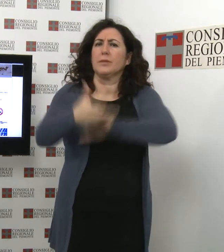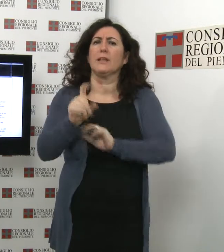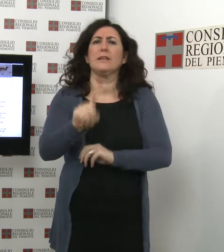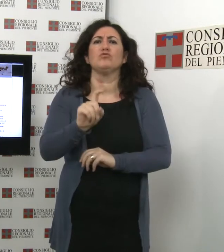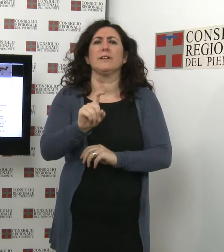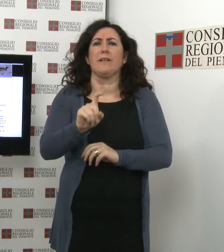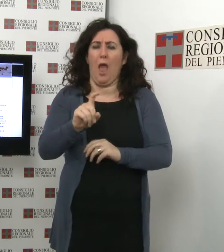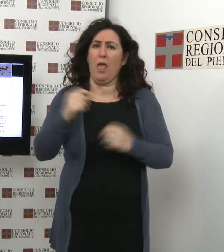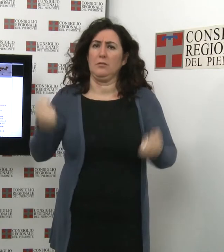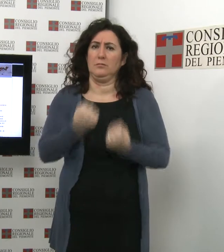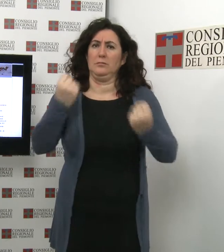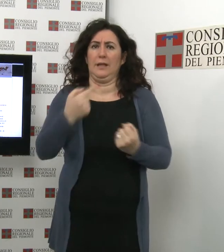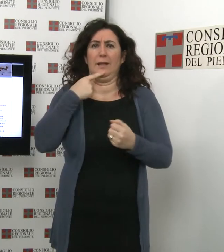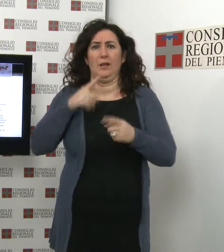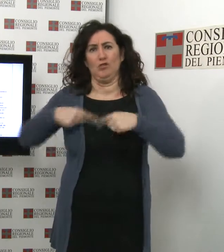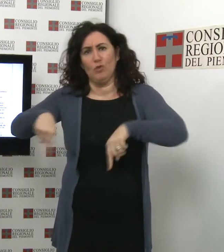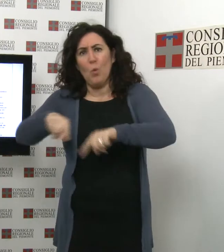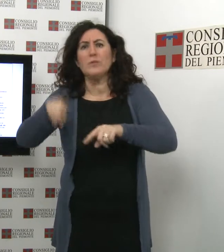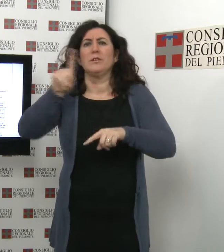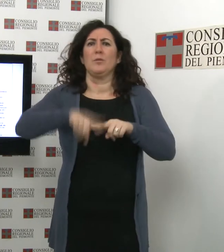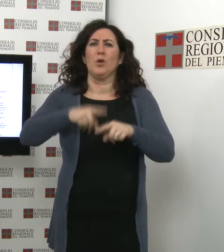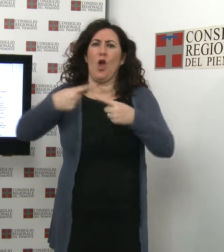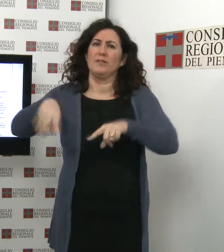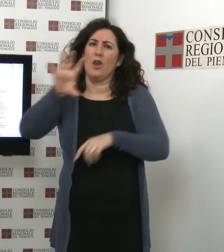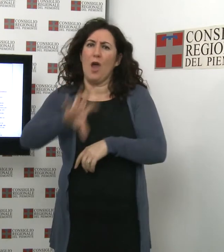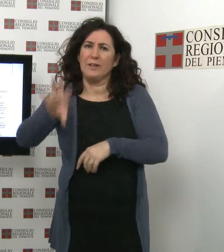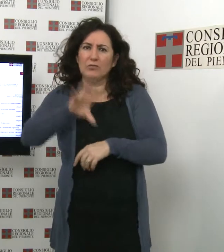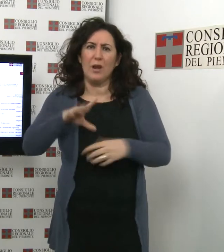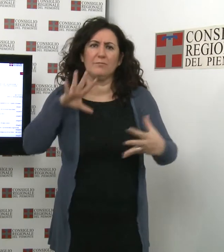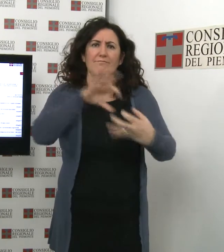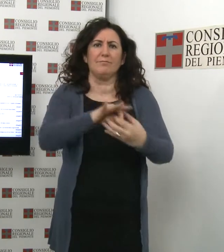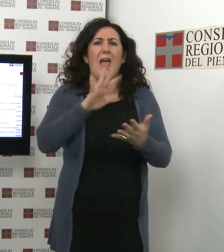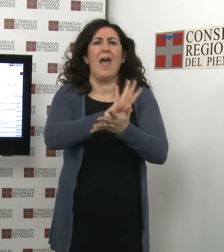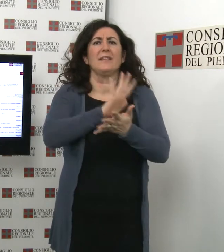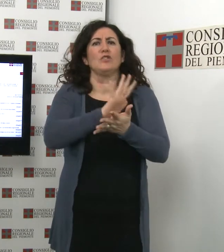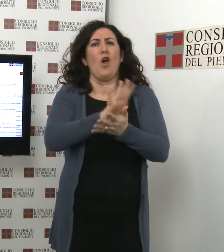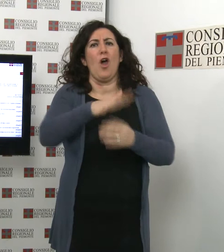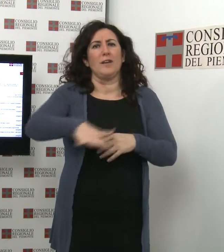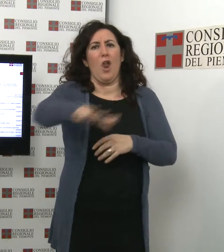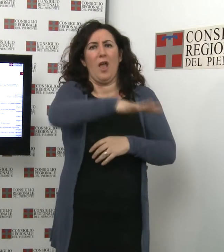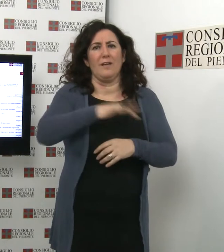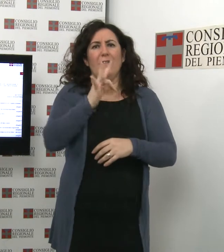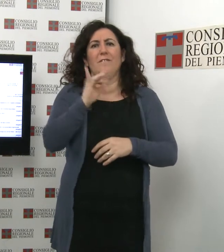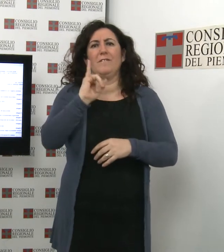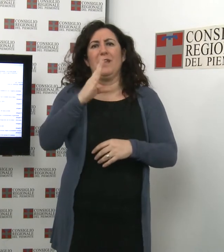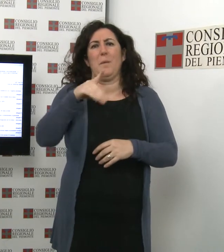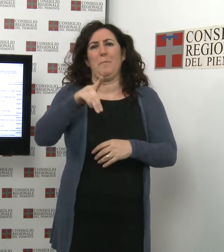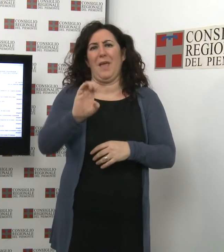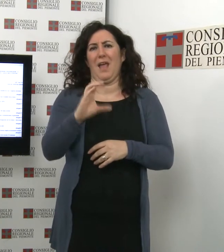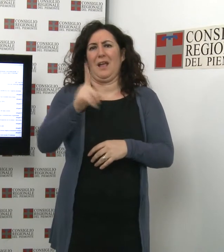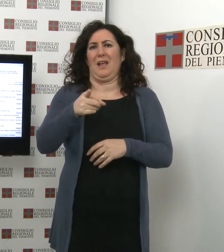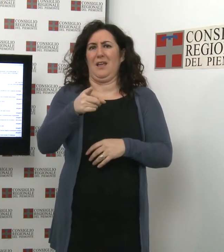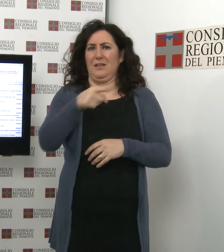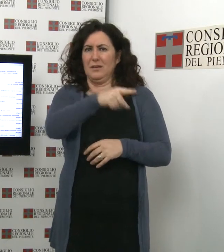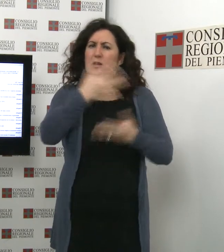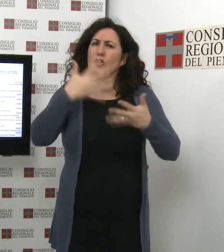dalla Giunta e dal Consiglio regionale con gli editori locali e la FIPEG, Federazione Italiana Piccoli Editori di Giornali, che ha già prodotto il